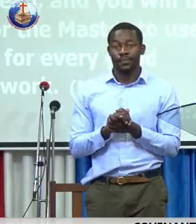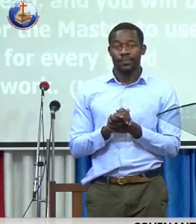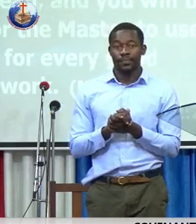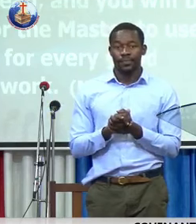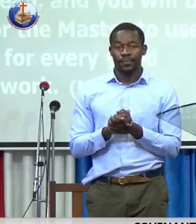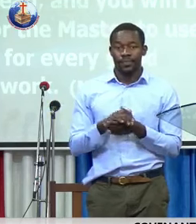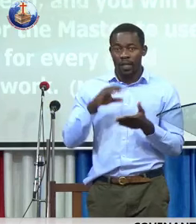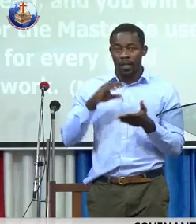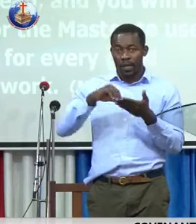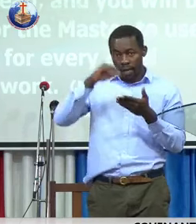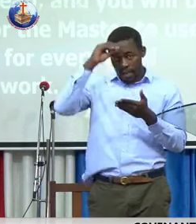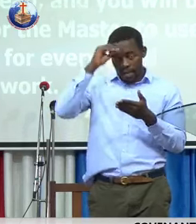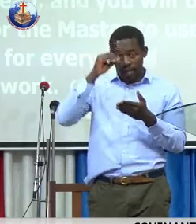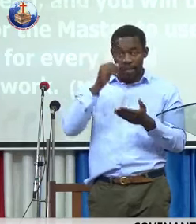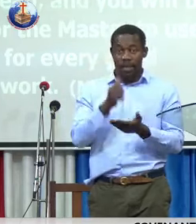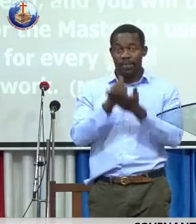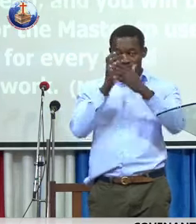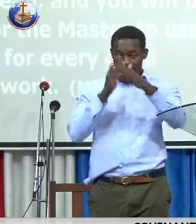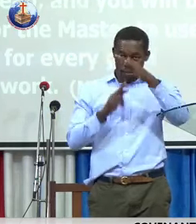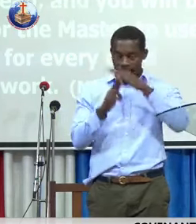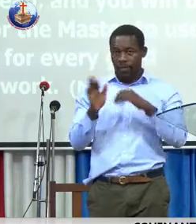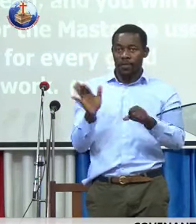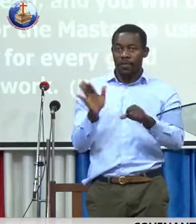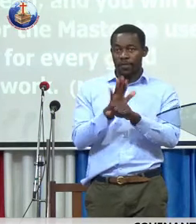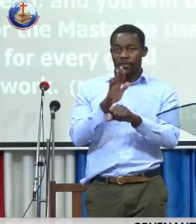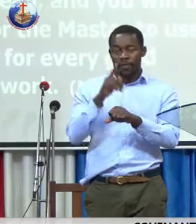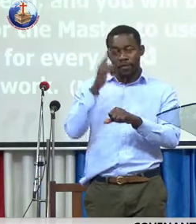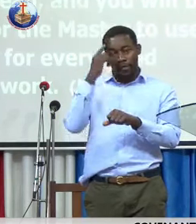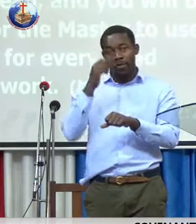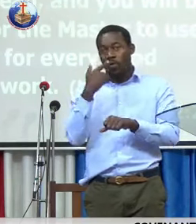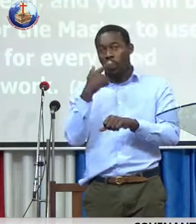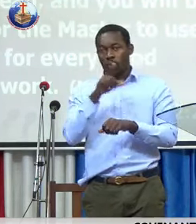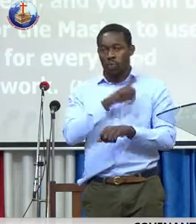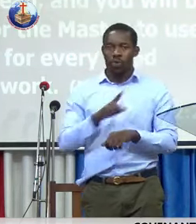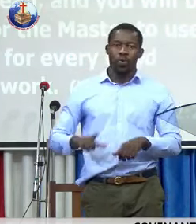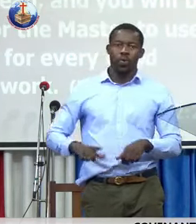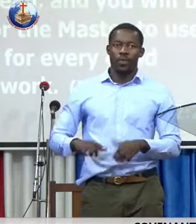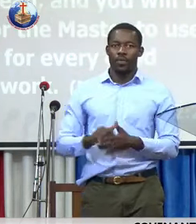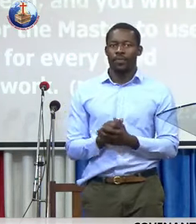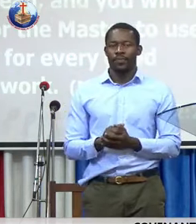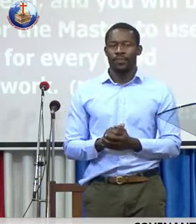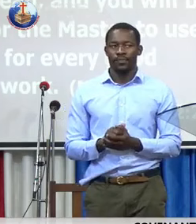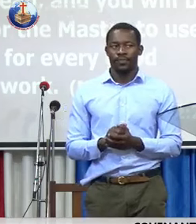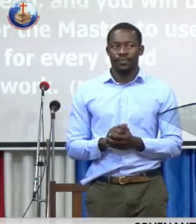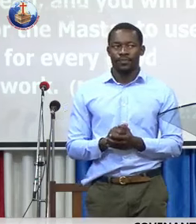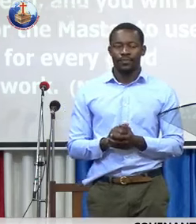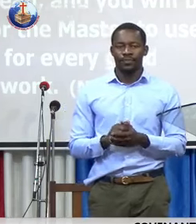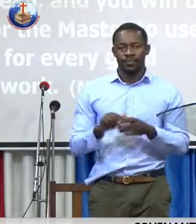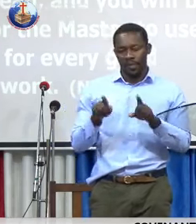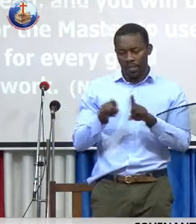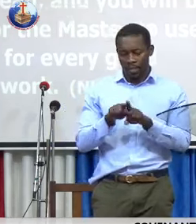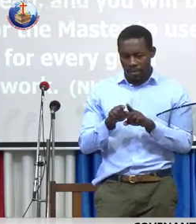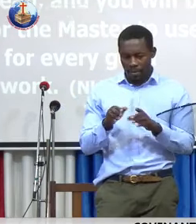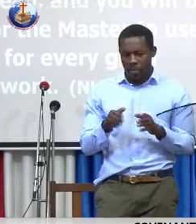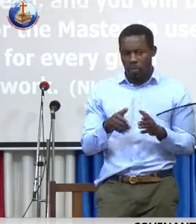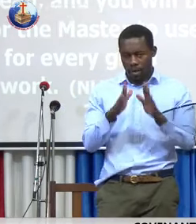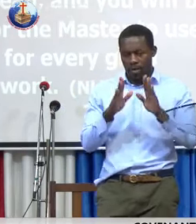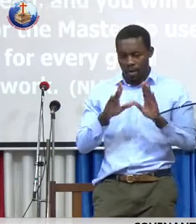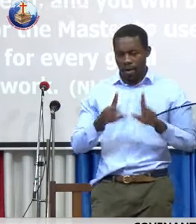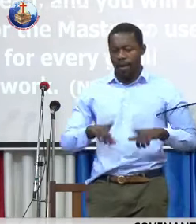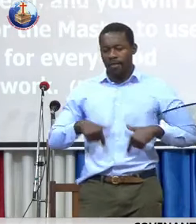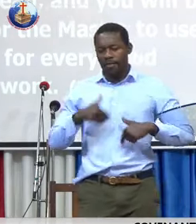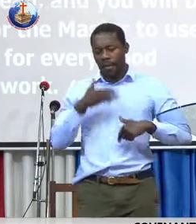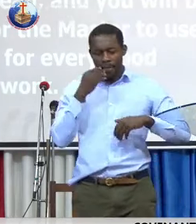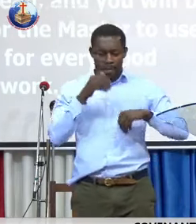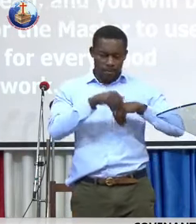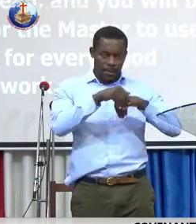gives us discipline from the Lord. Kujifundisha ambako kunatupa nidhamu kutoka kwa Bwana. And that should be our way of life. Na hiyo ndio